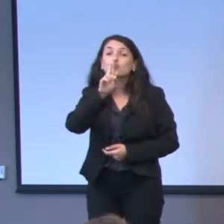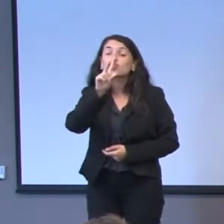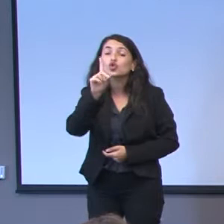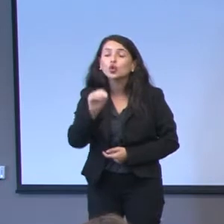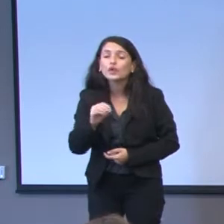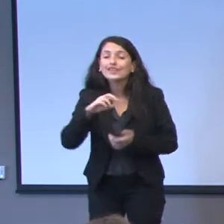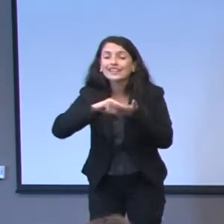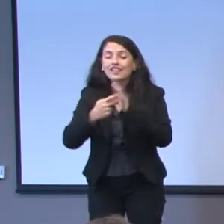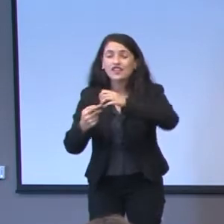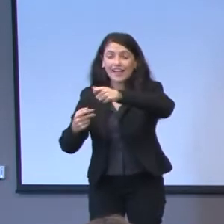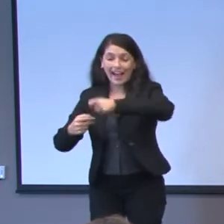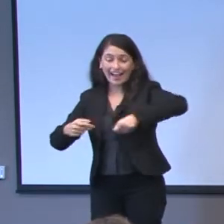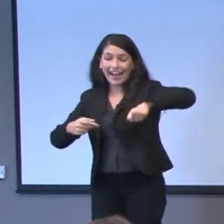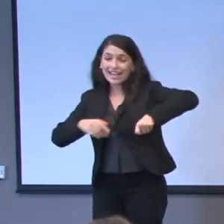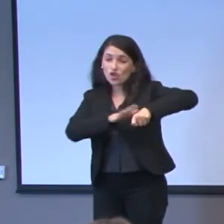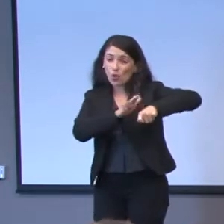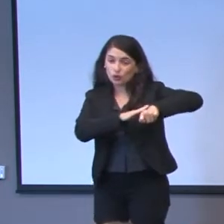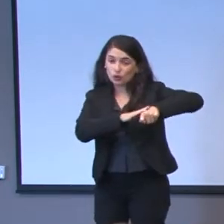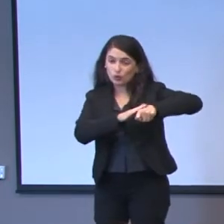Enfim,